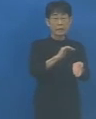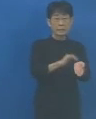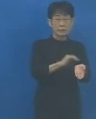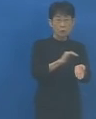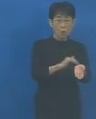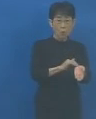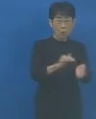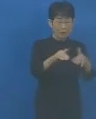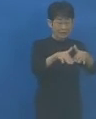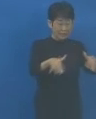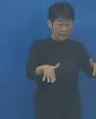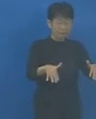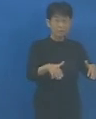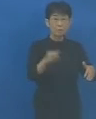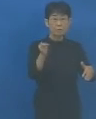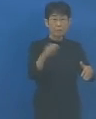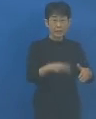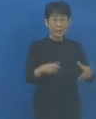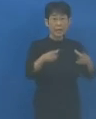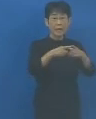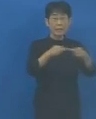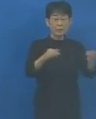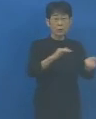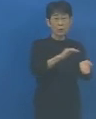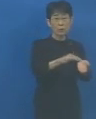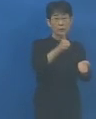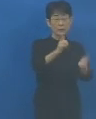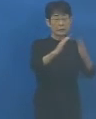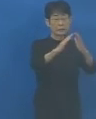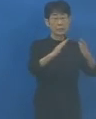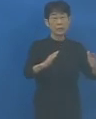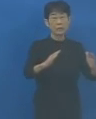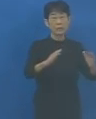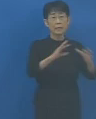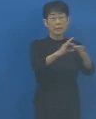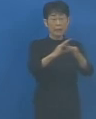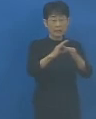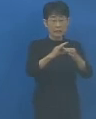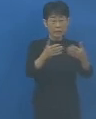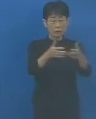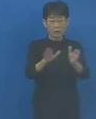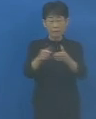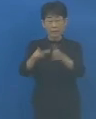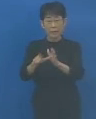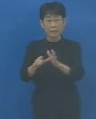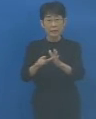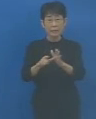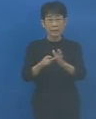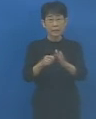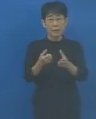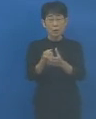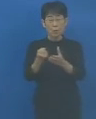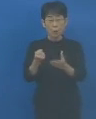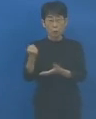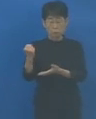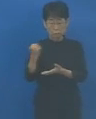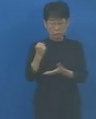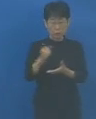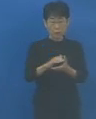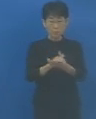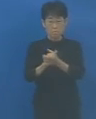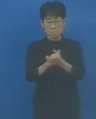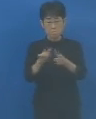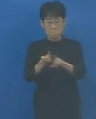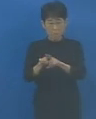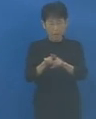また日本医師会などの関係団体等と強力なパートナーシップを作って、要求すべき